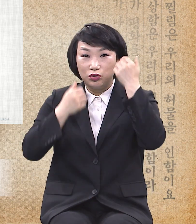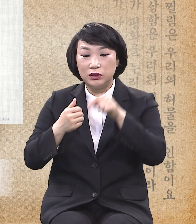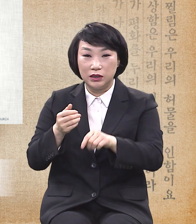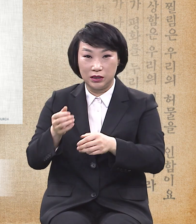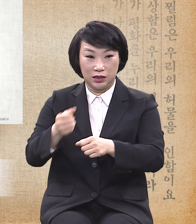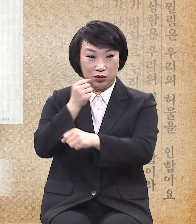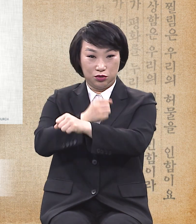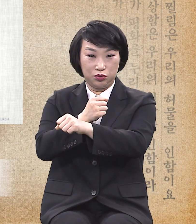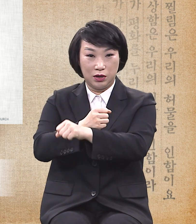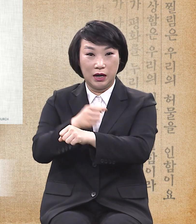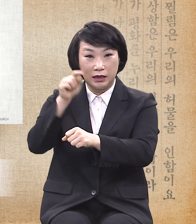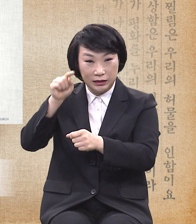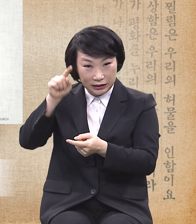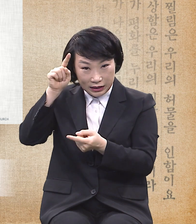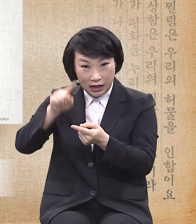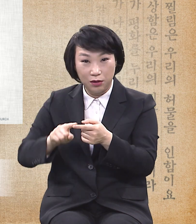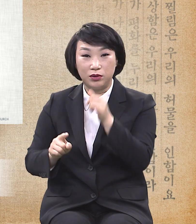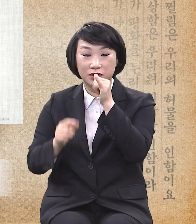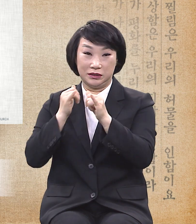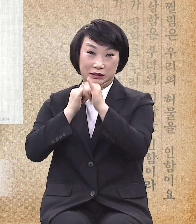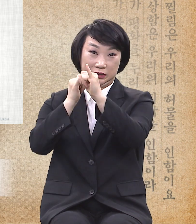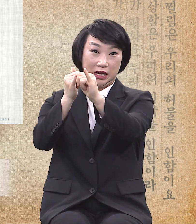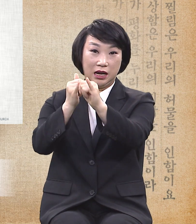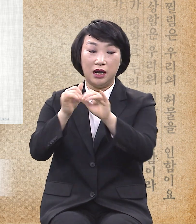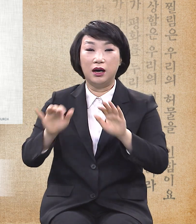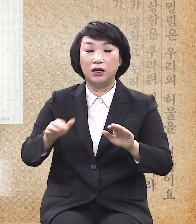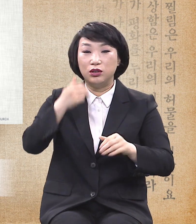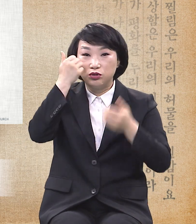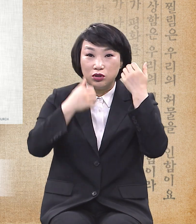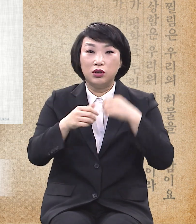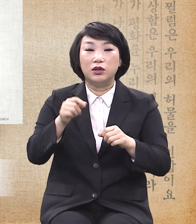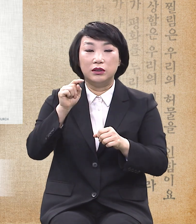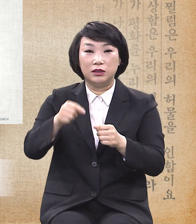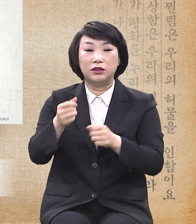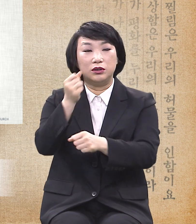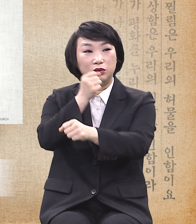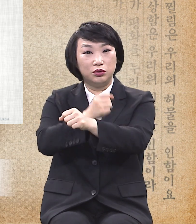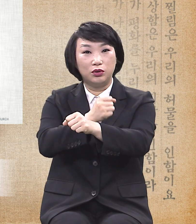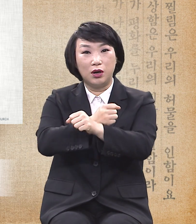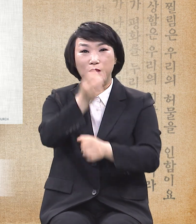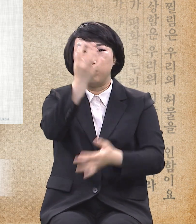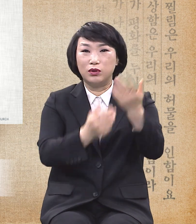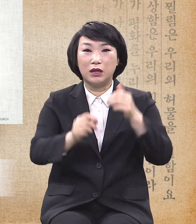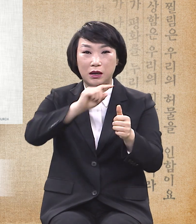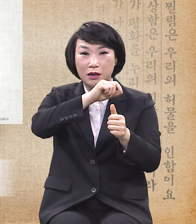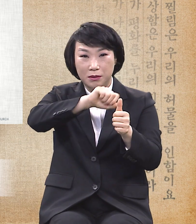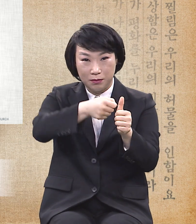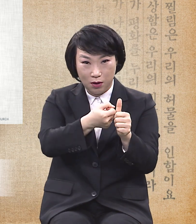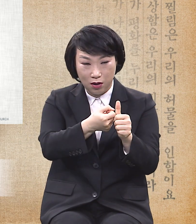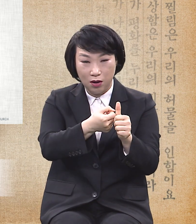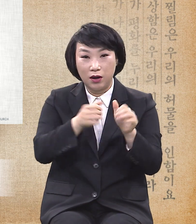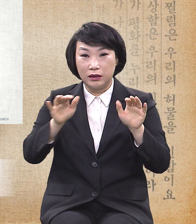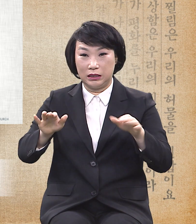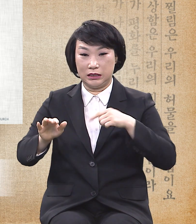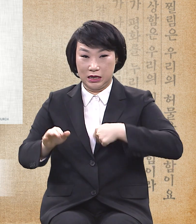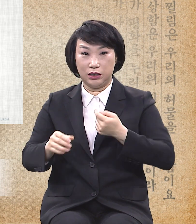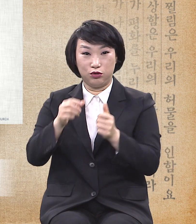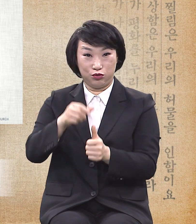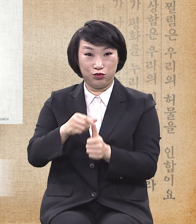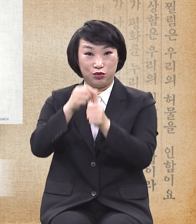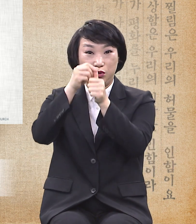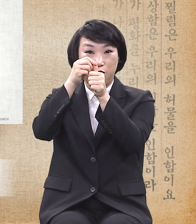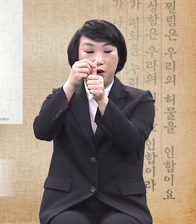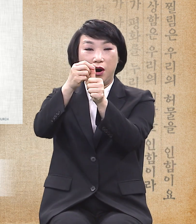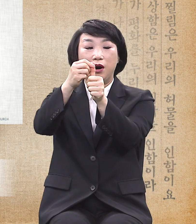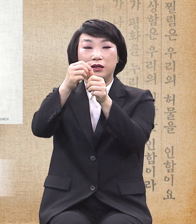위에 세운 공력이 그대로 있으면 상을 받고 누구든지 공력이 불타면 해를 받으리니 그러나 자기는 구원을